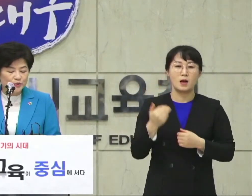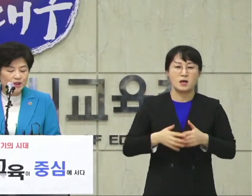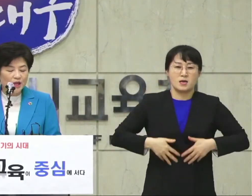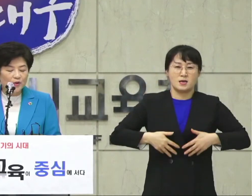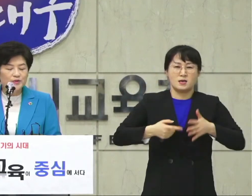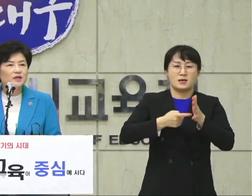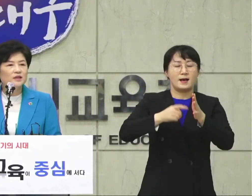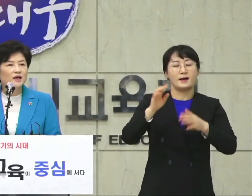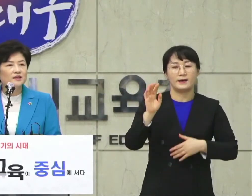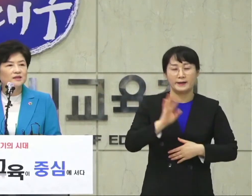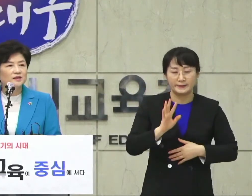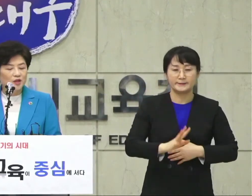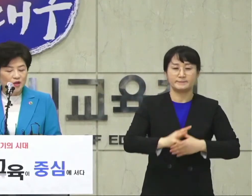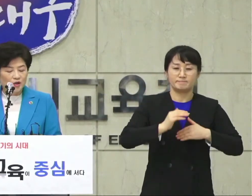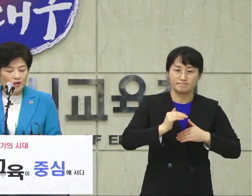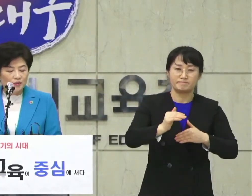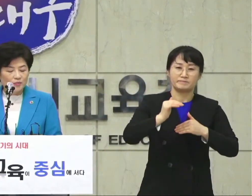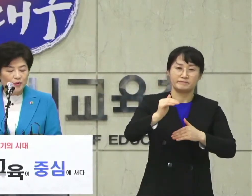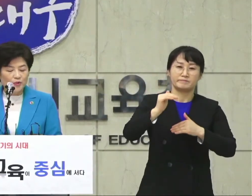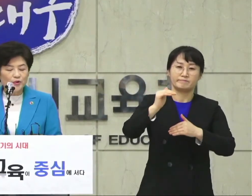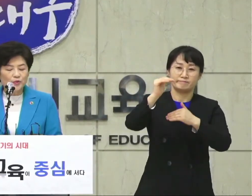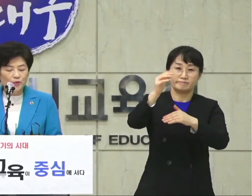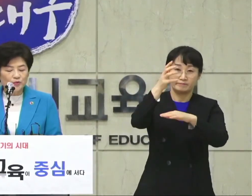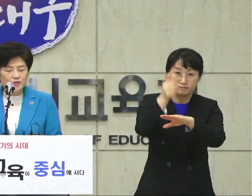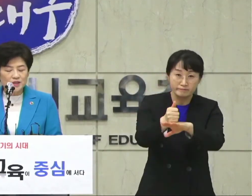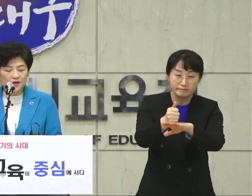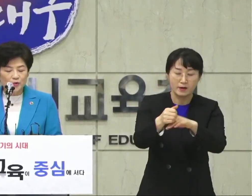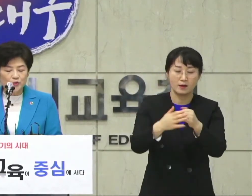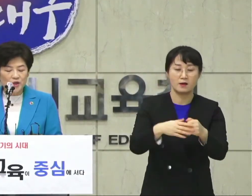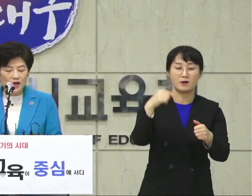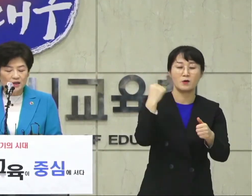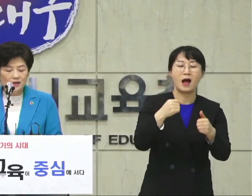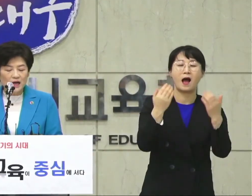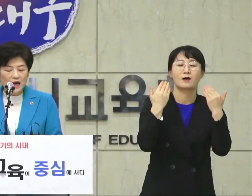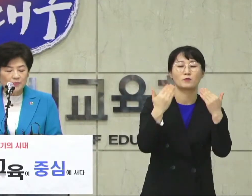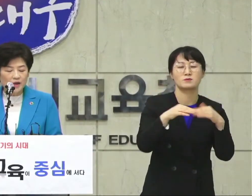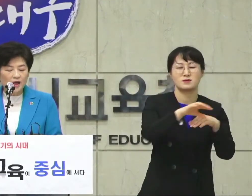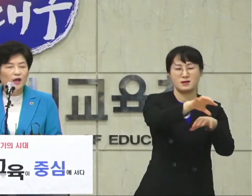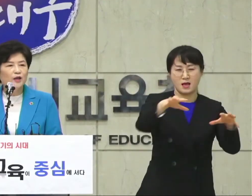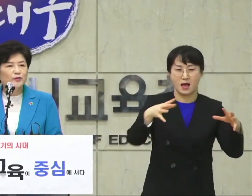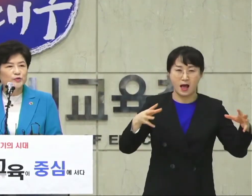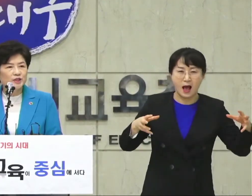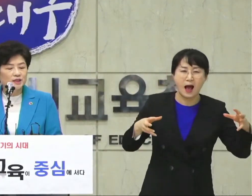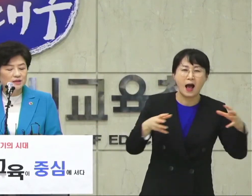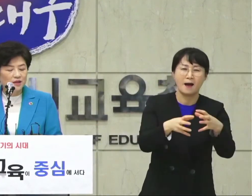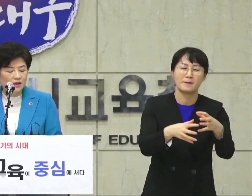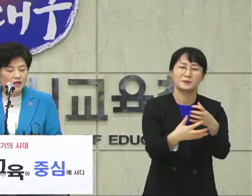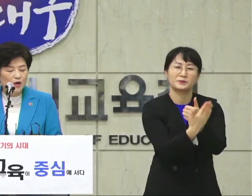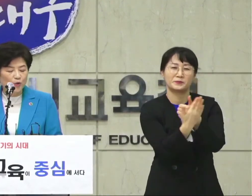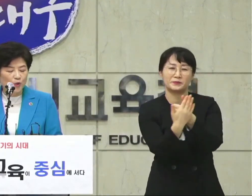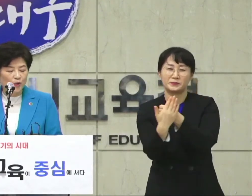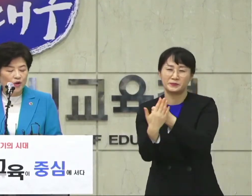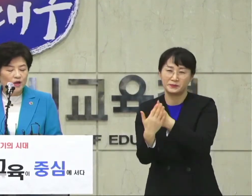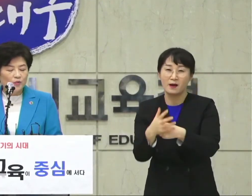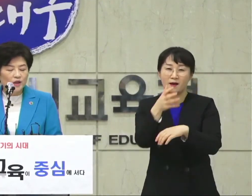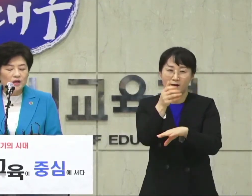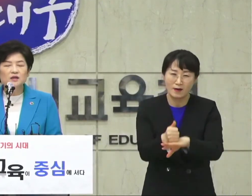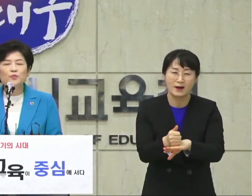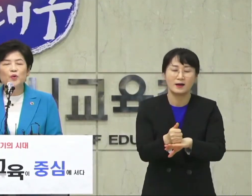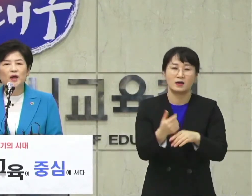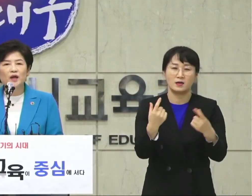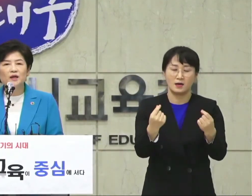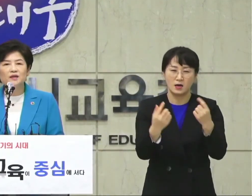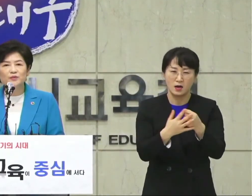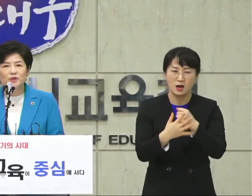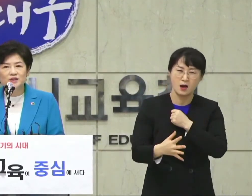않고 추진해온 성과는 교육 공동체 모두가 함께 해주신 결과고